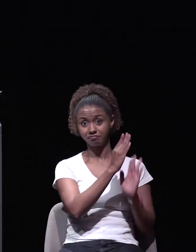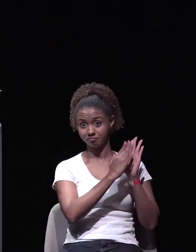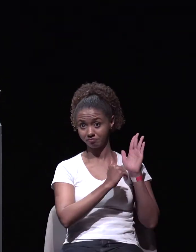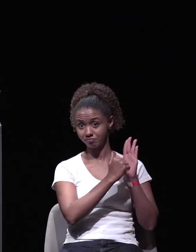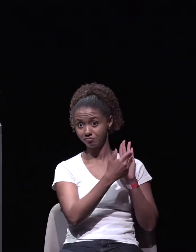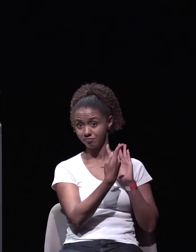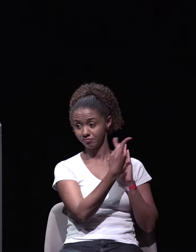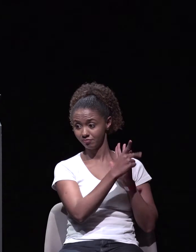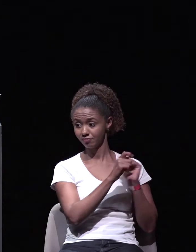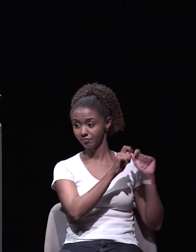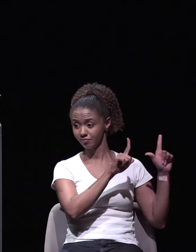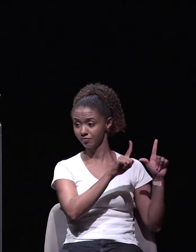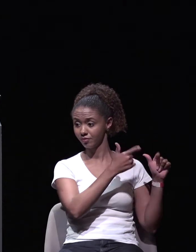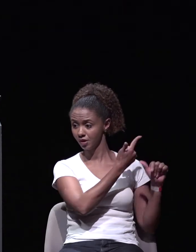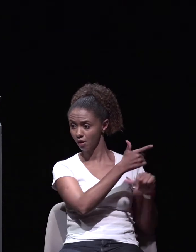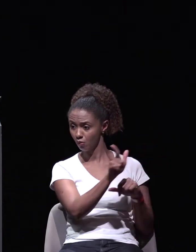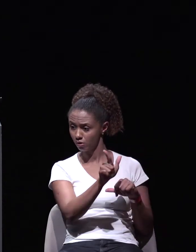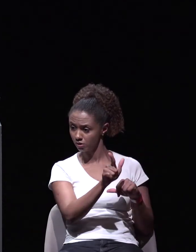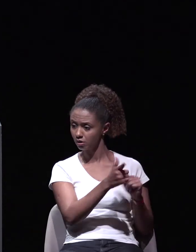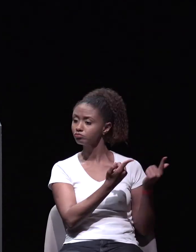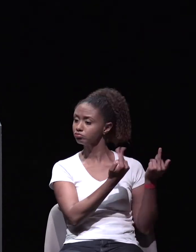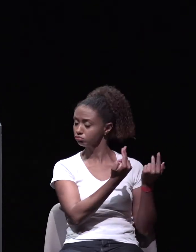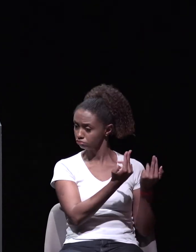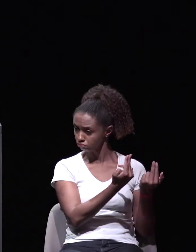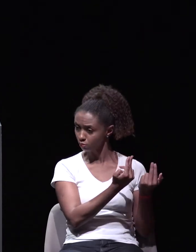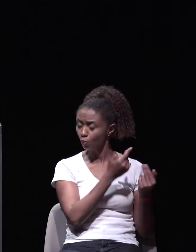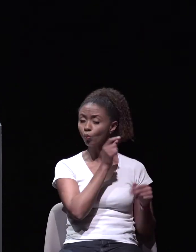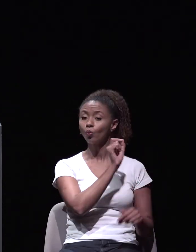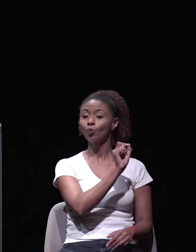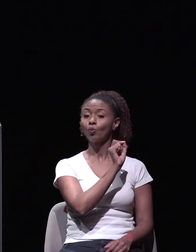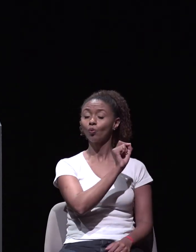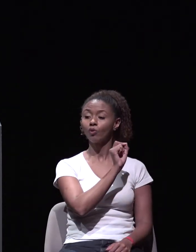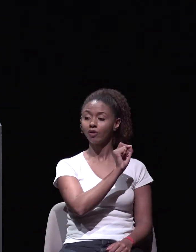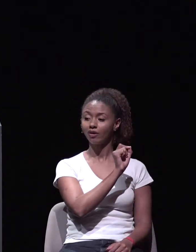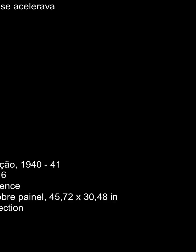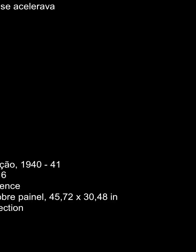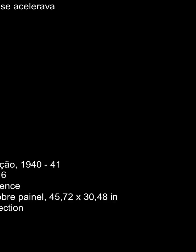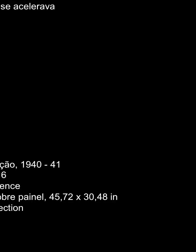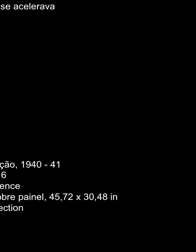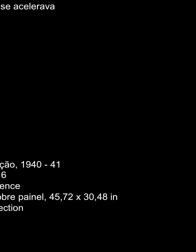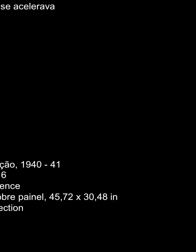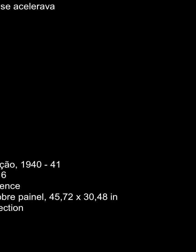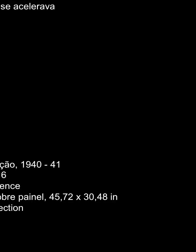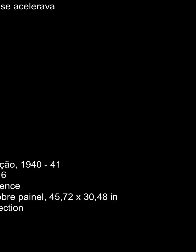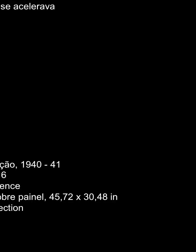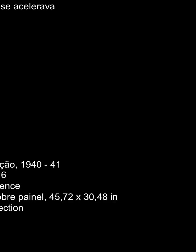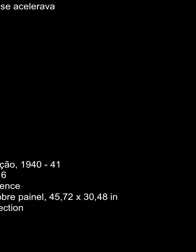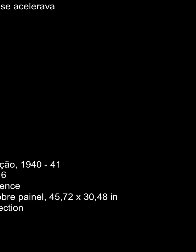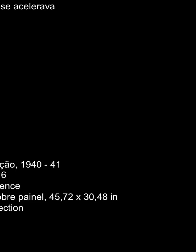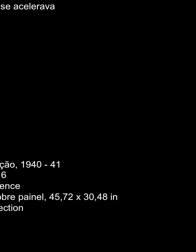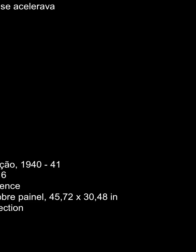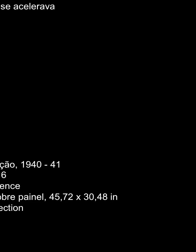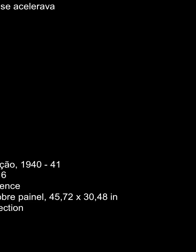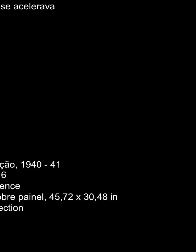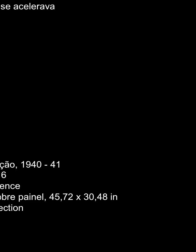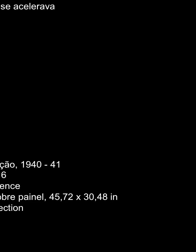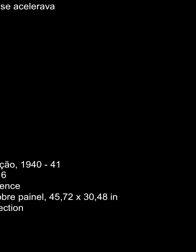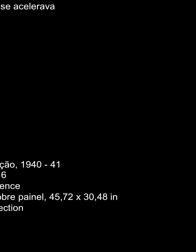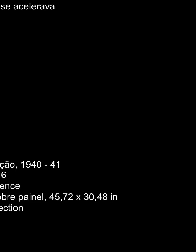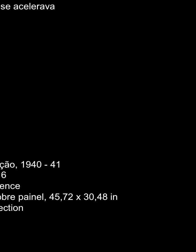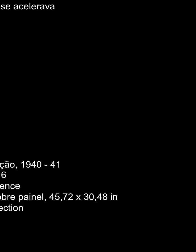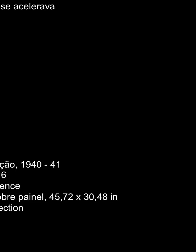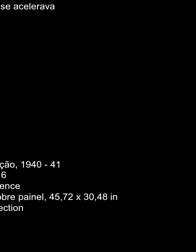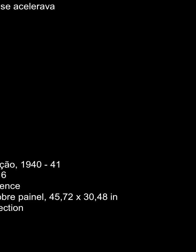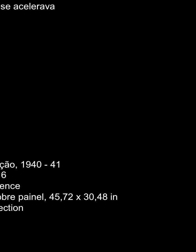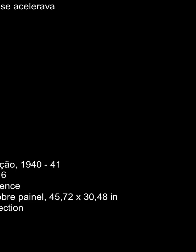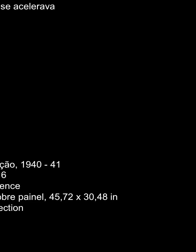obra e nessa aqui também, em que ele diz que, após um linchamento, a migração se